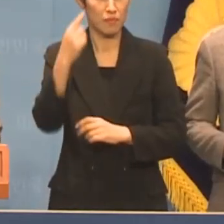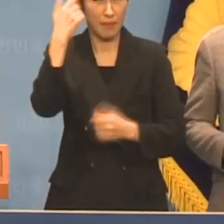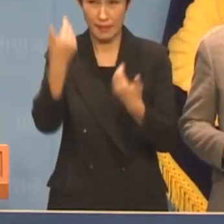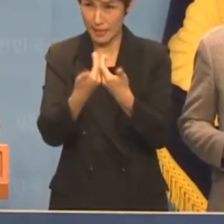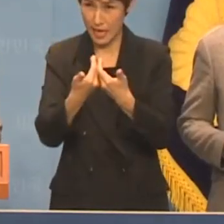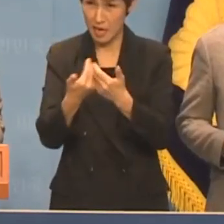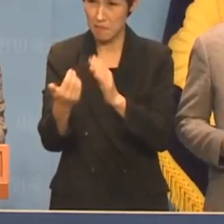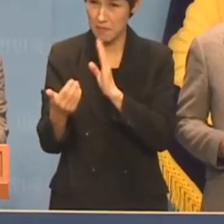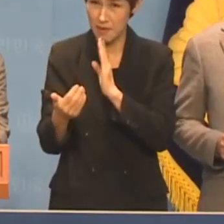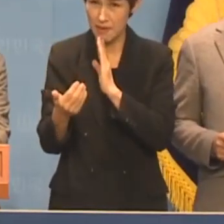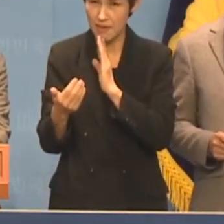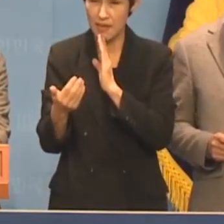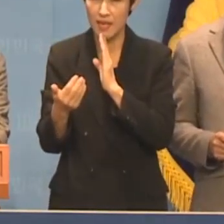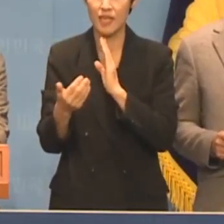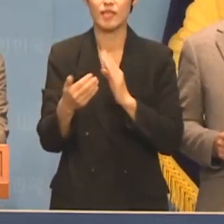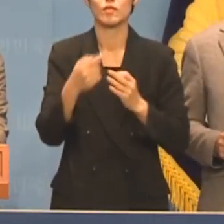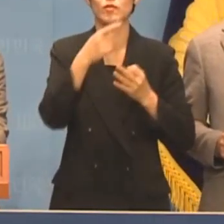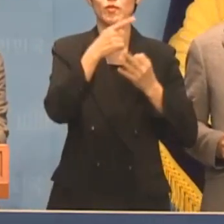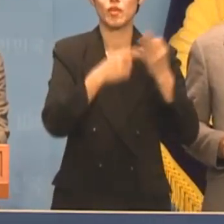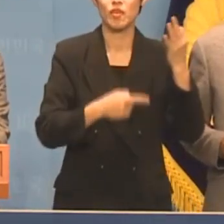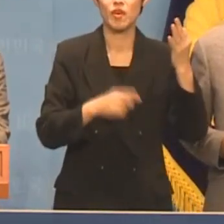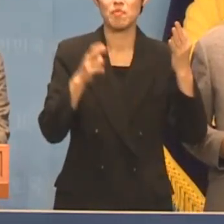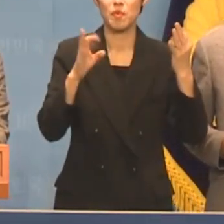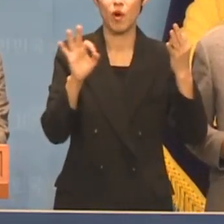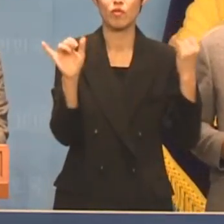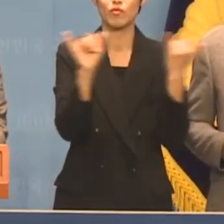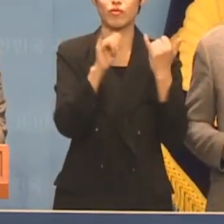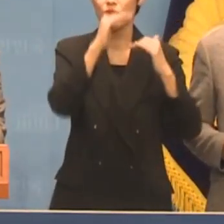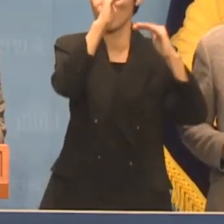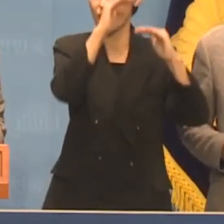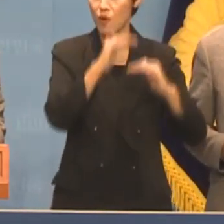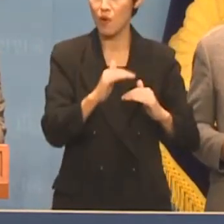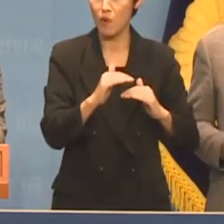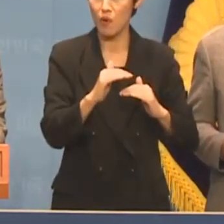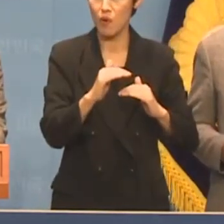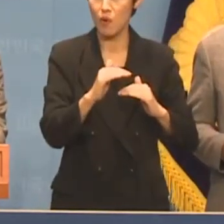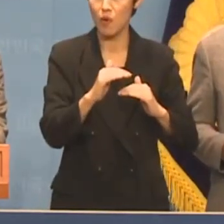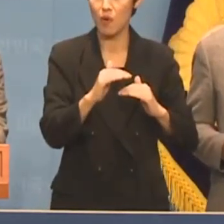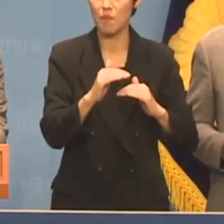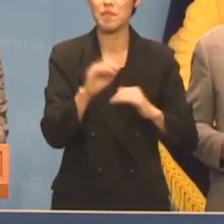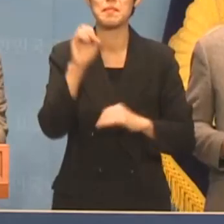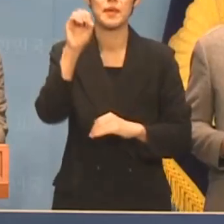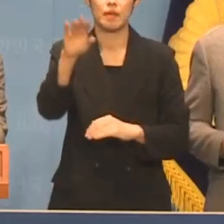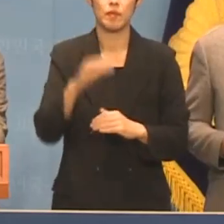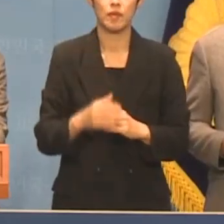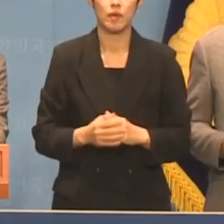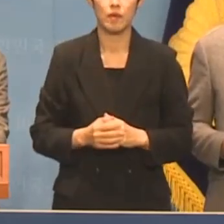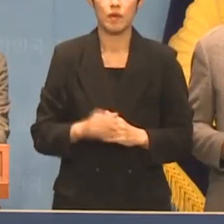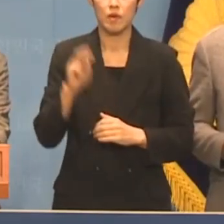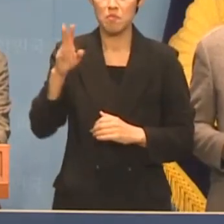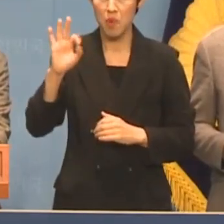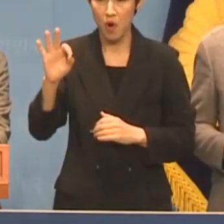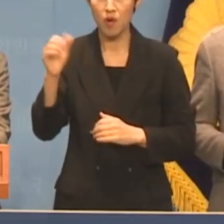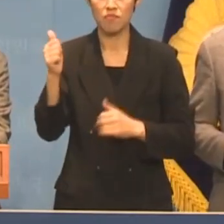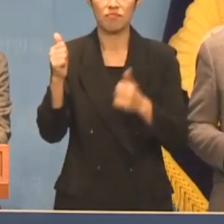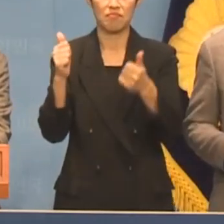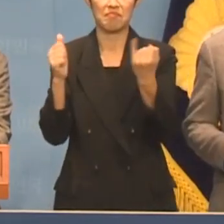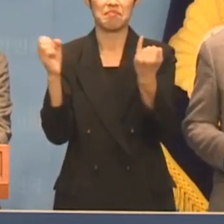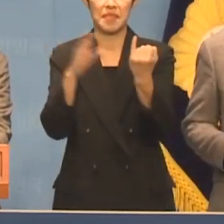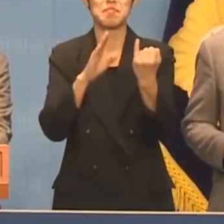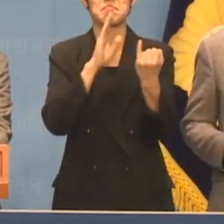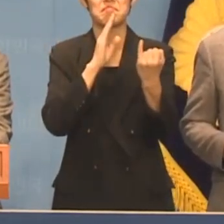라며 앞선 윤석열, 명태균의 통화 내용을 언급합니다. 명태균이 네,